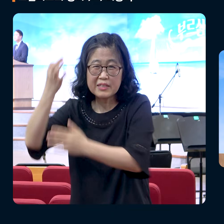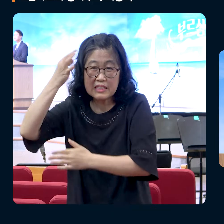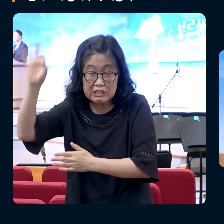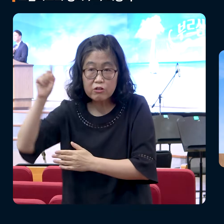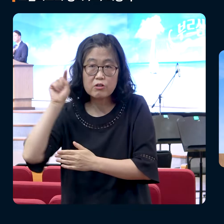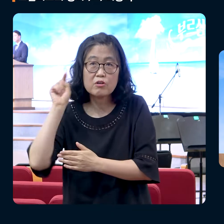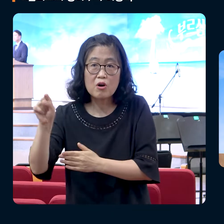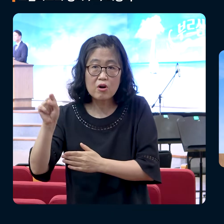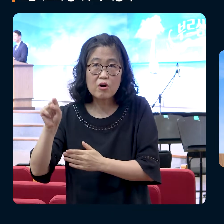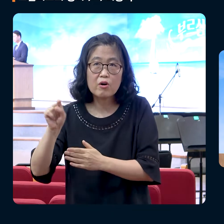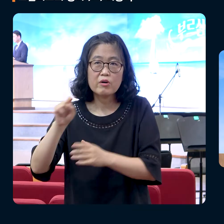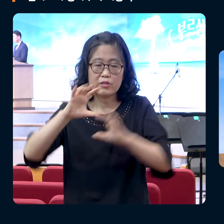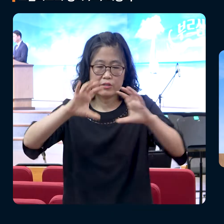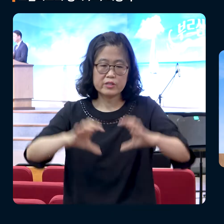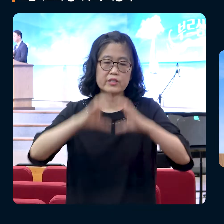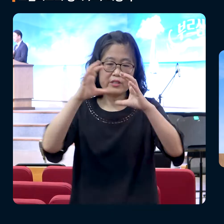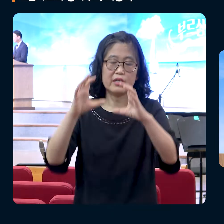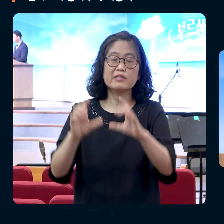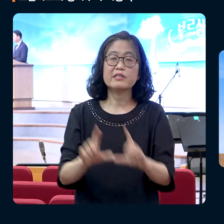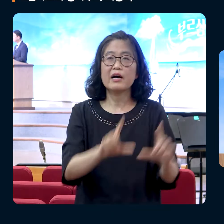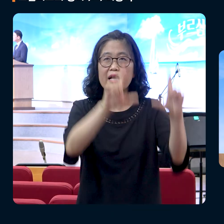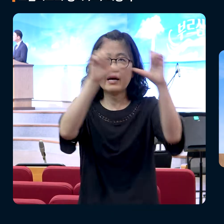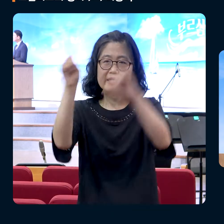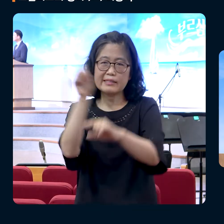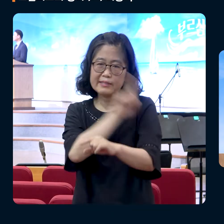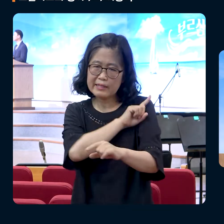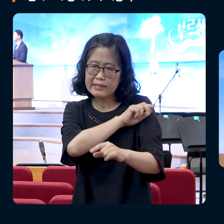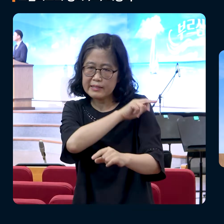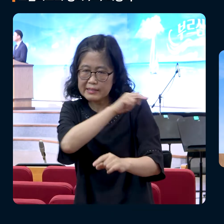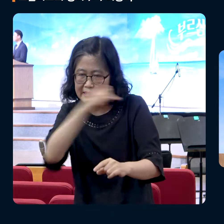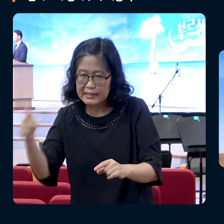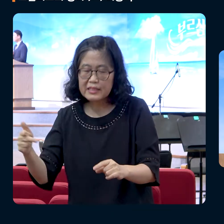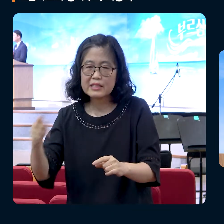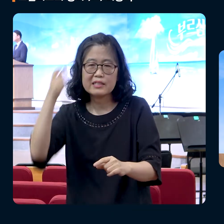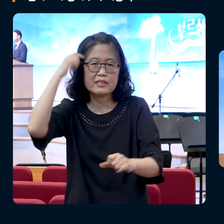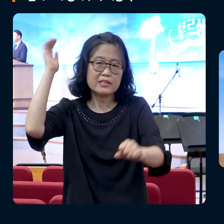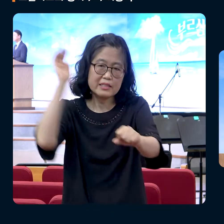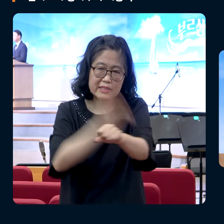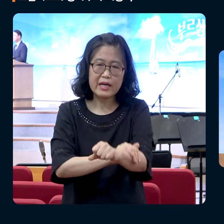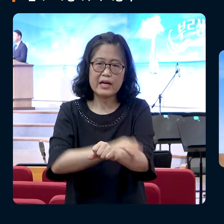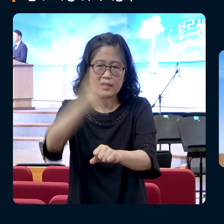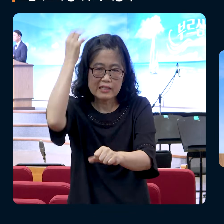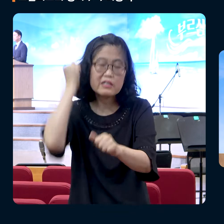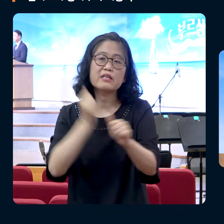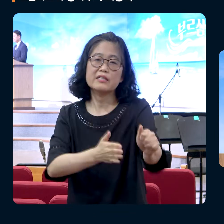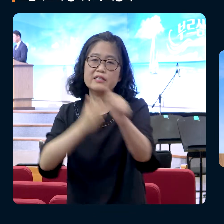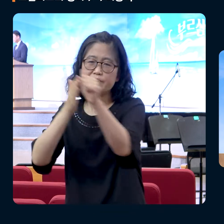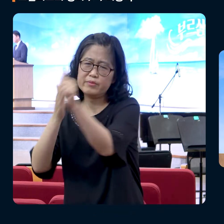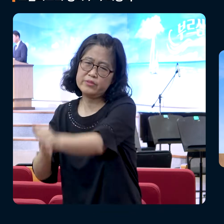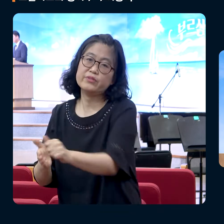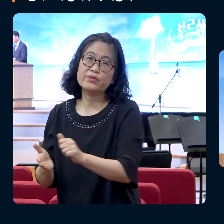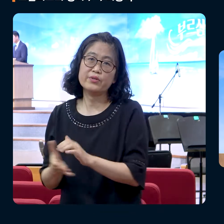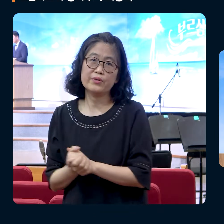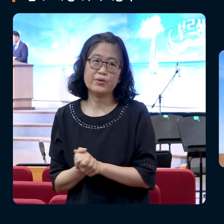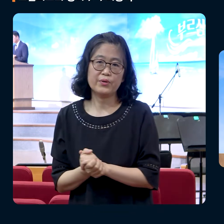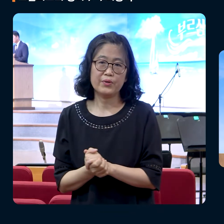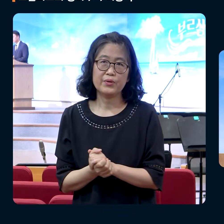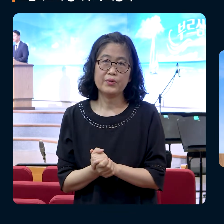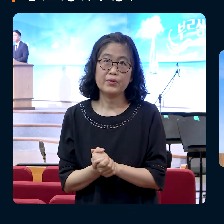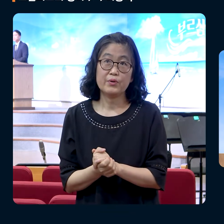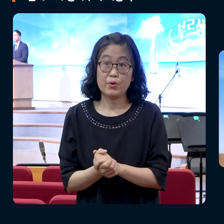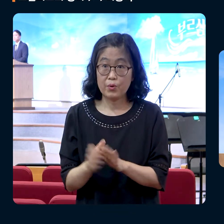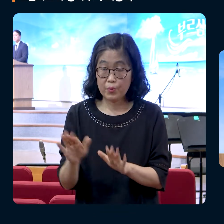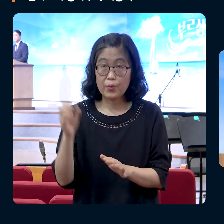것이 이 세상을 살아가는 가장 큰 지혜임을 여러분 잊지 마시기를 간절히 바랍니다.